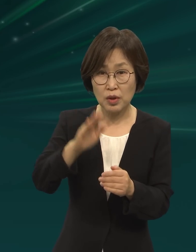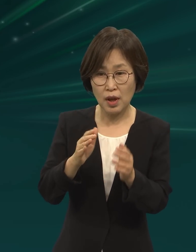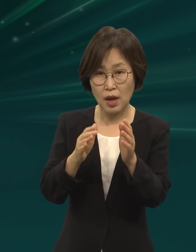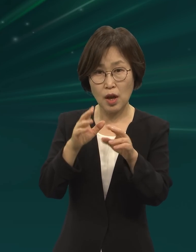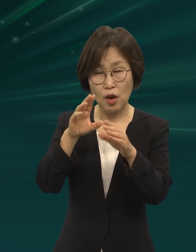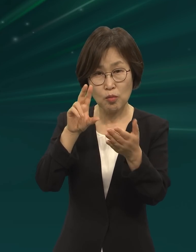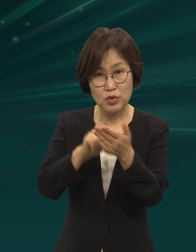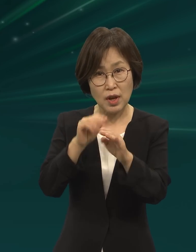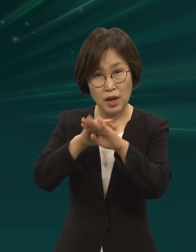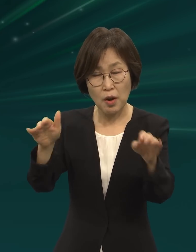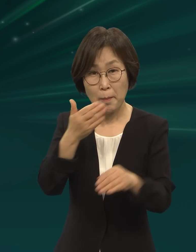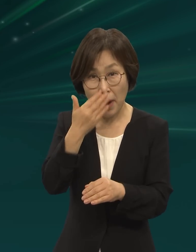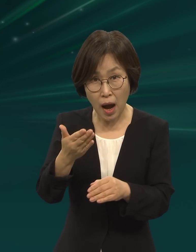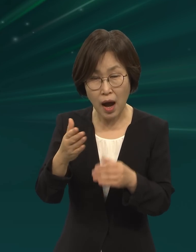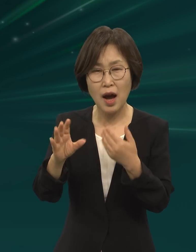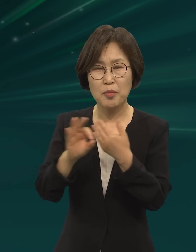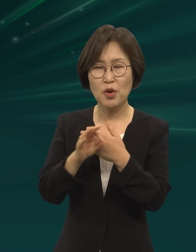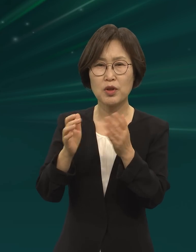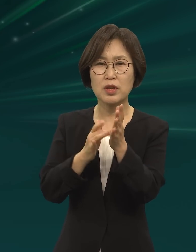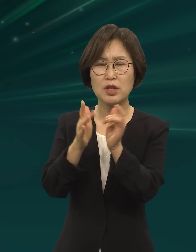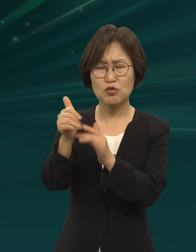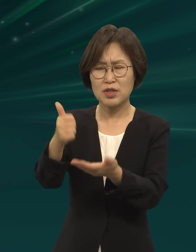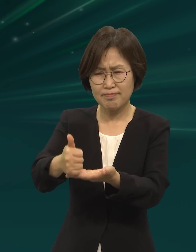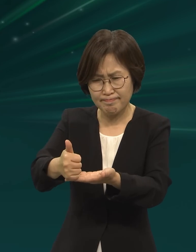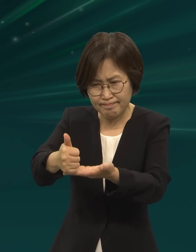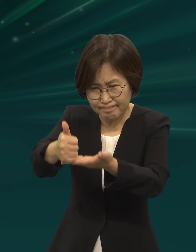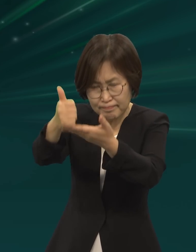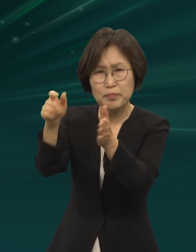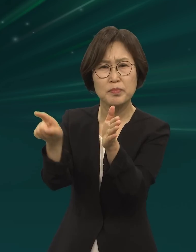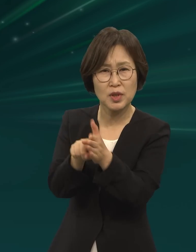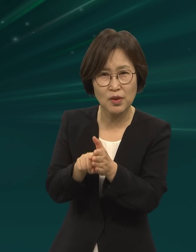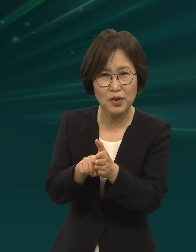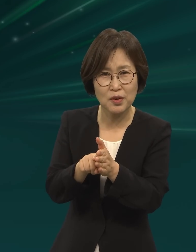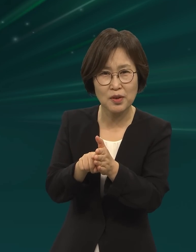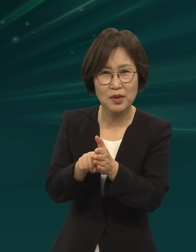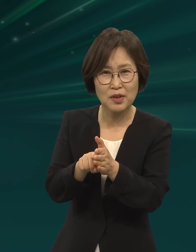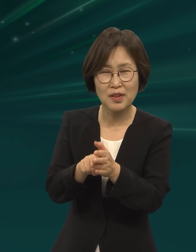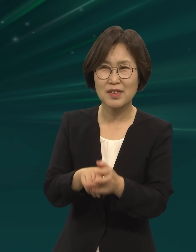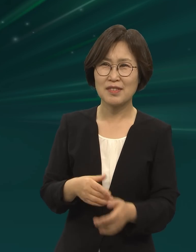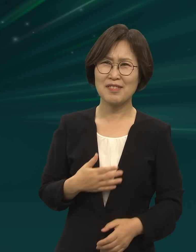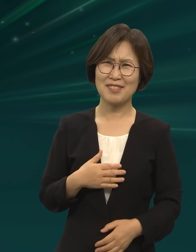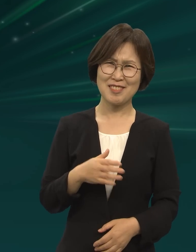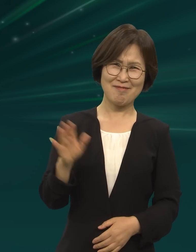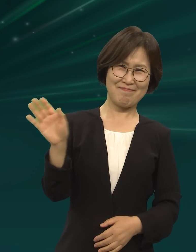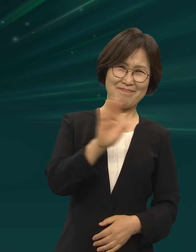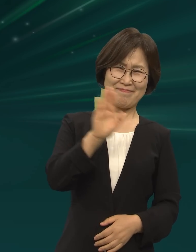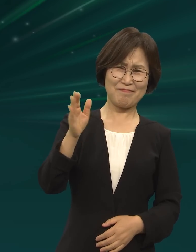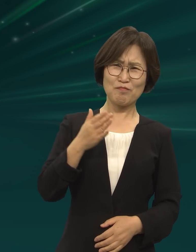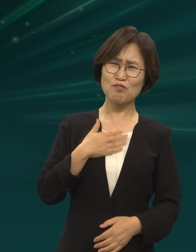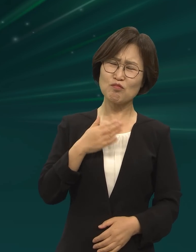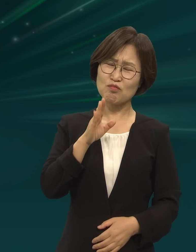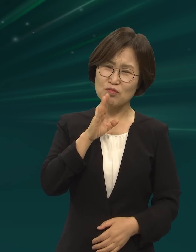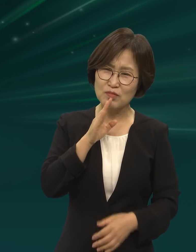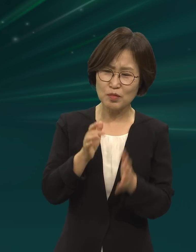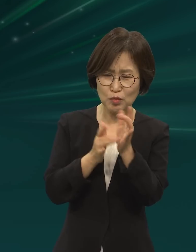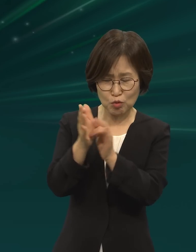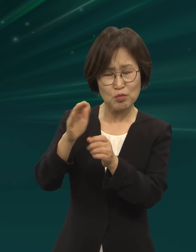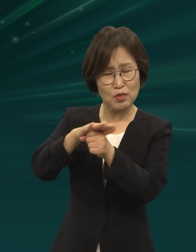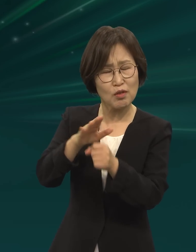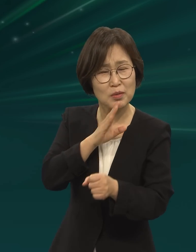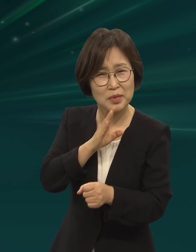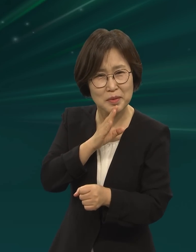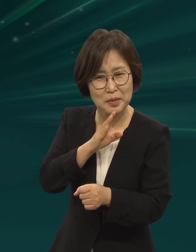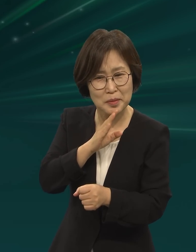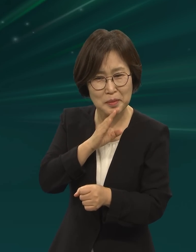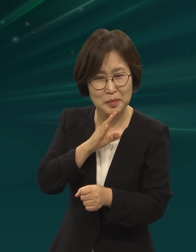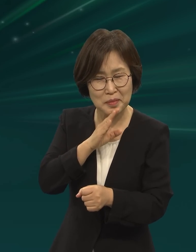삶을 드려라, 주라, 섬기어라 했습니다. 그래서 아니요 목사님, 저는 예수님 너무 좋아해요, 사랑해요